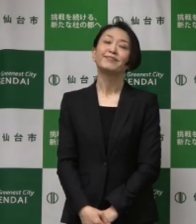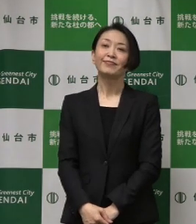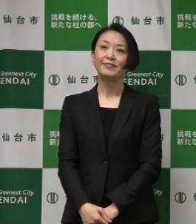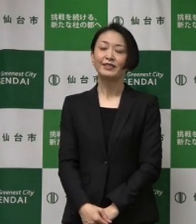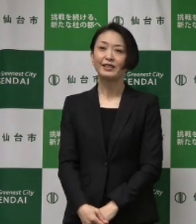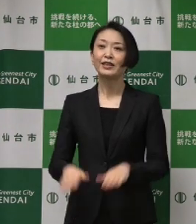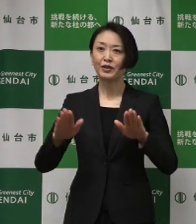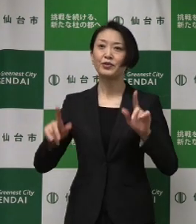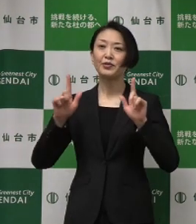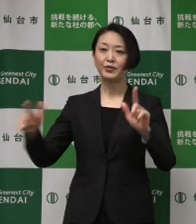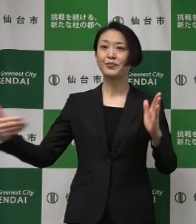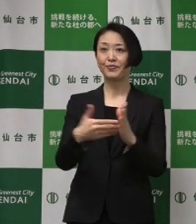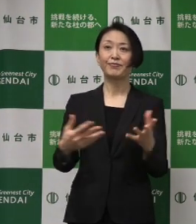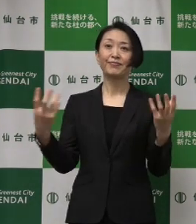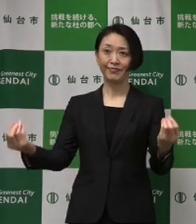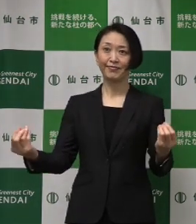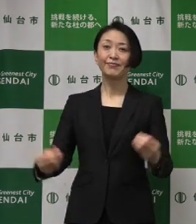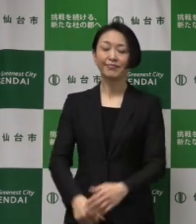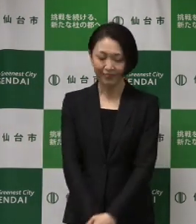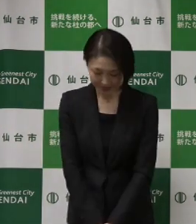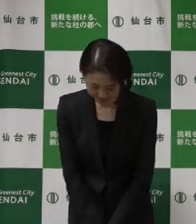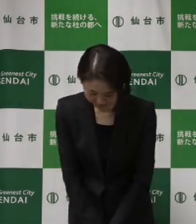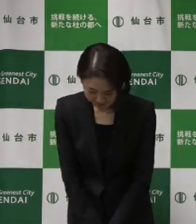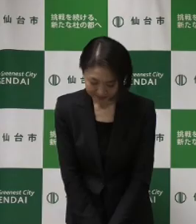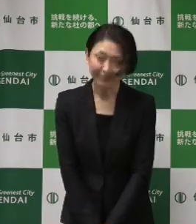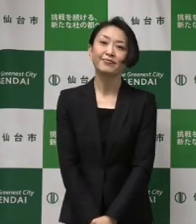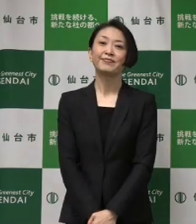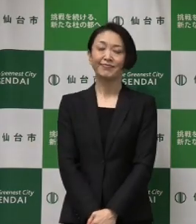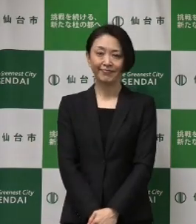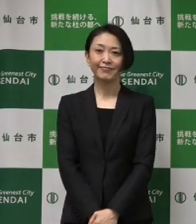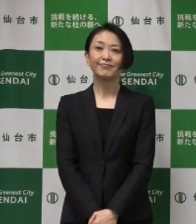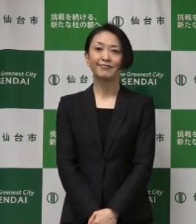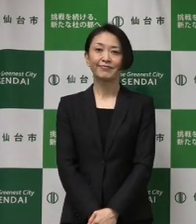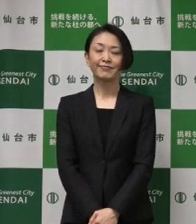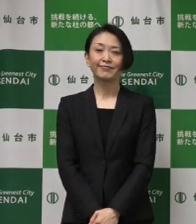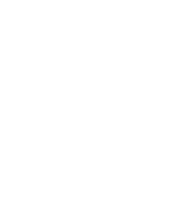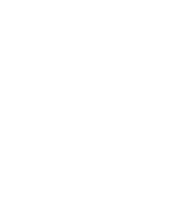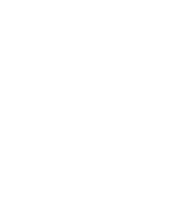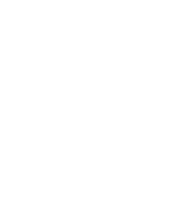まして本日の市長定例記者会見を終了いたします。 お疲れ様です。ありがとうございます。